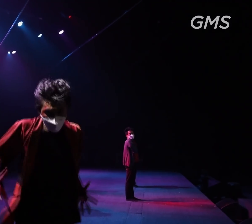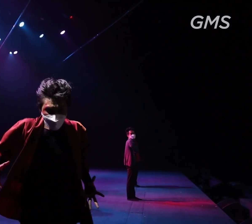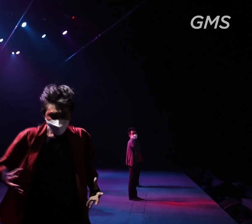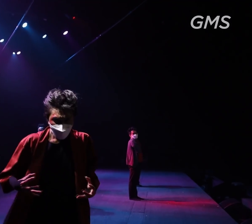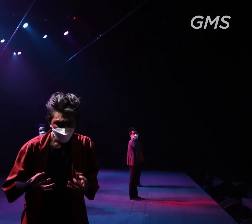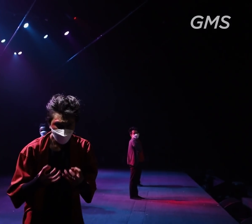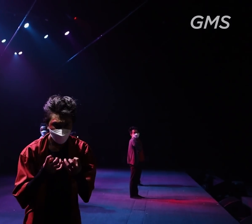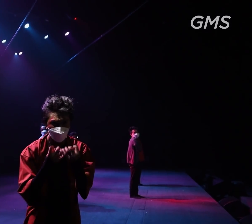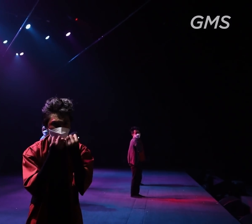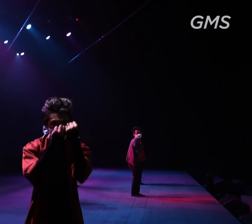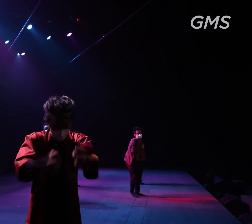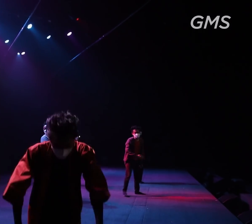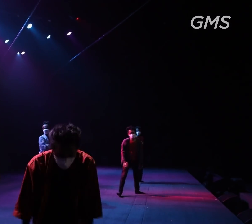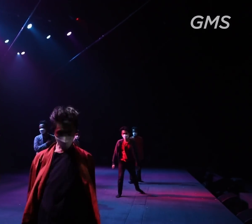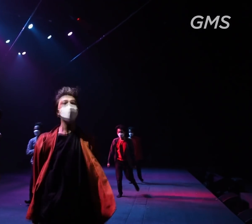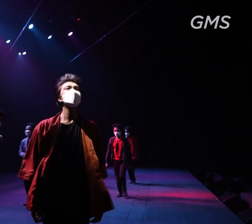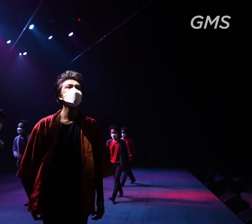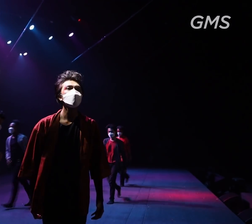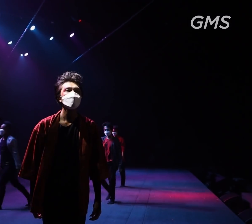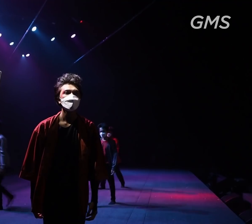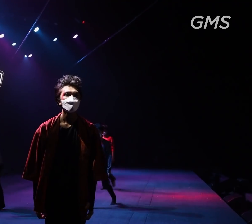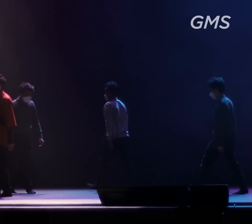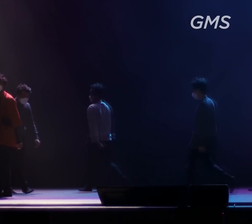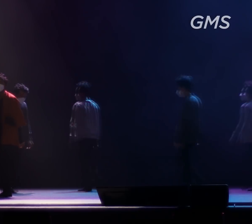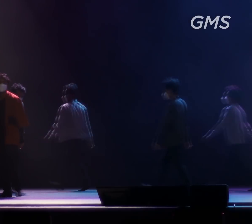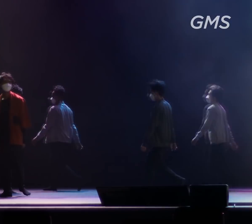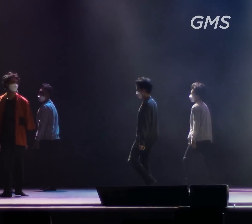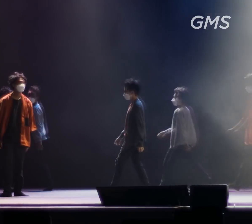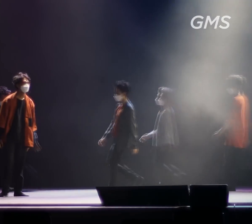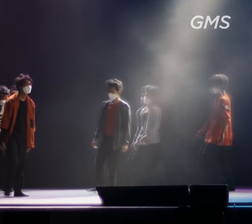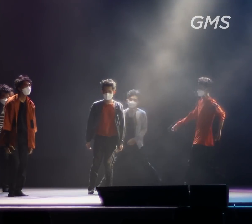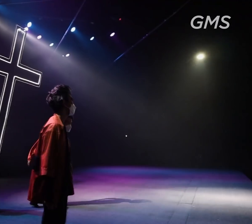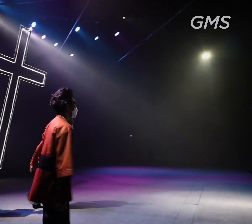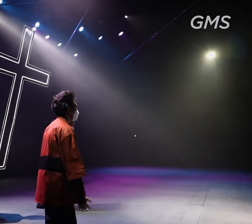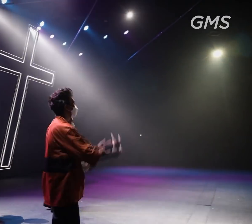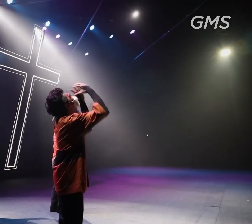por ti e por mim,